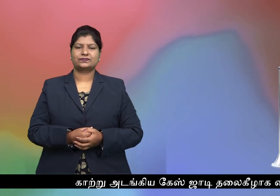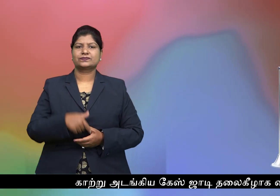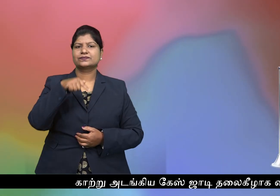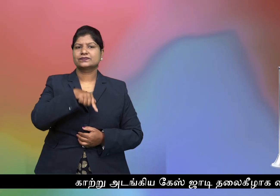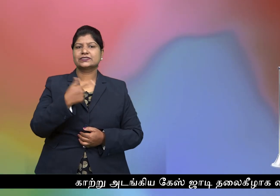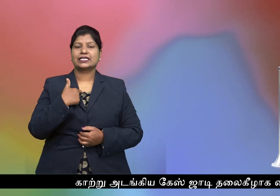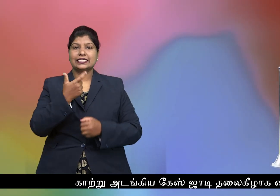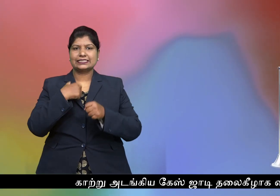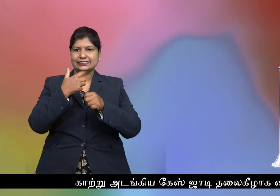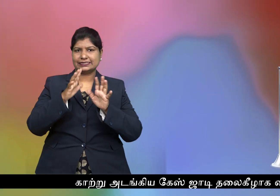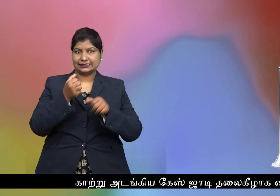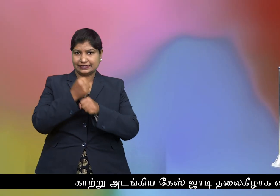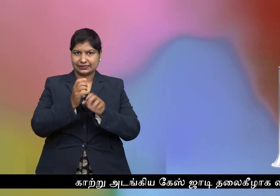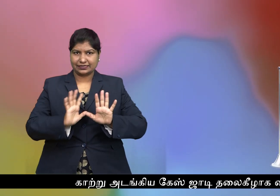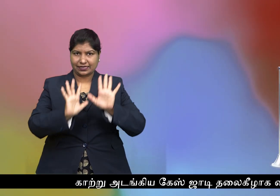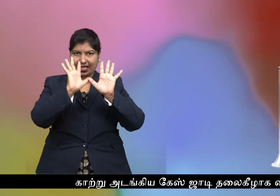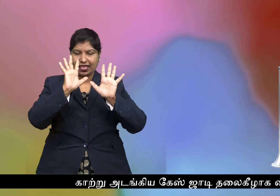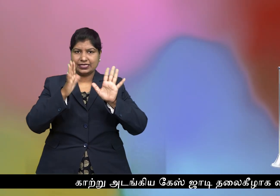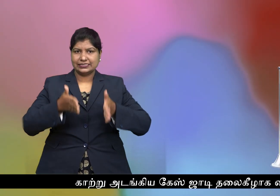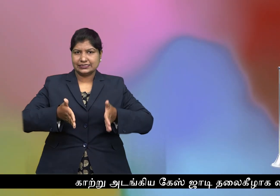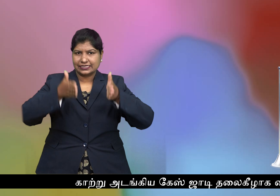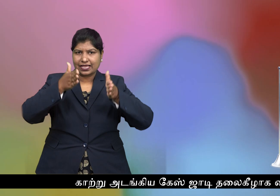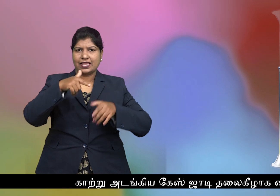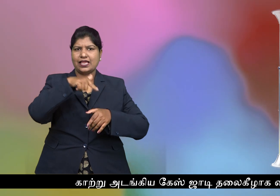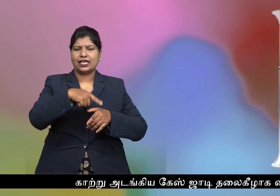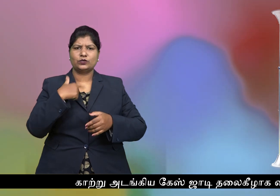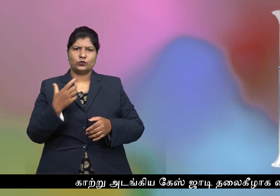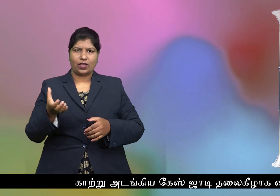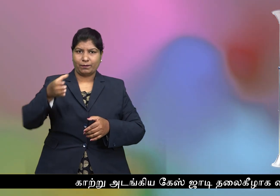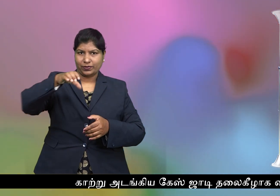காற்று அடங்கிய கேஸ் ஜாடி தலைகீழாக வைக்கப்பட்டு